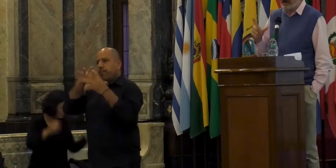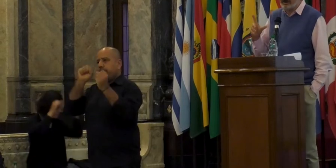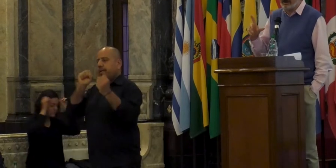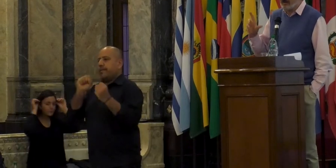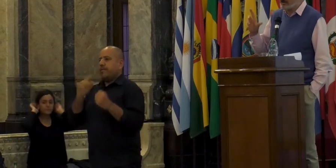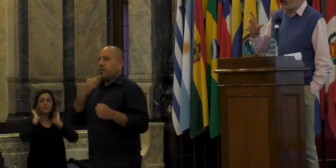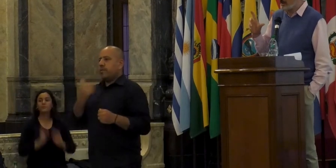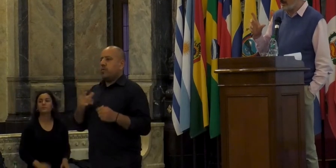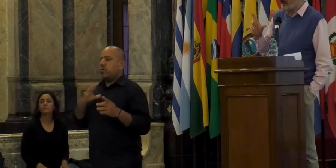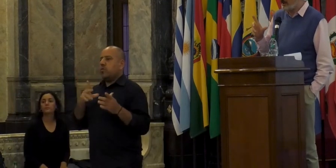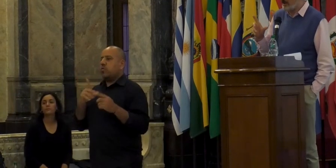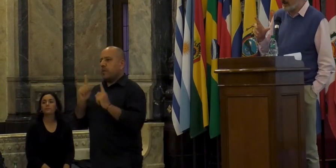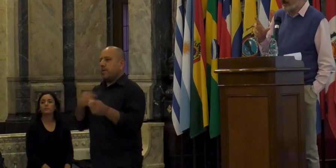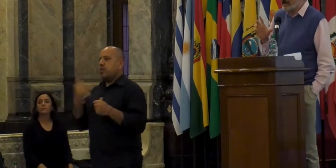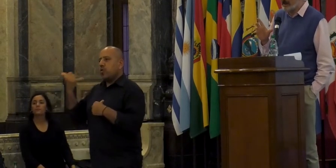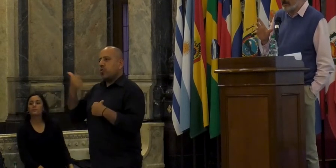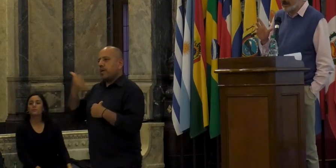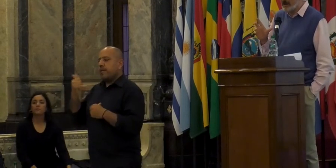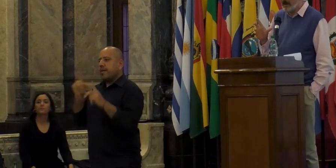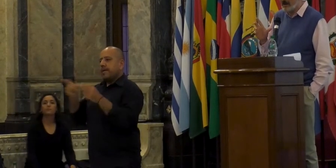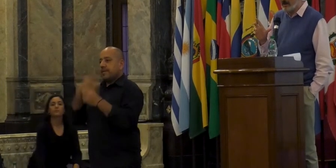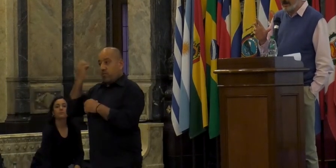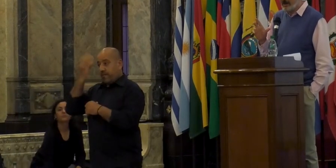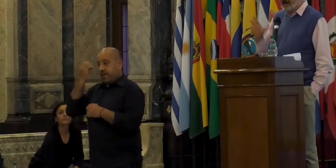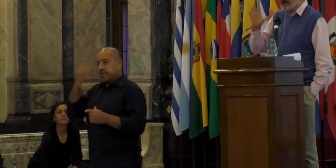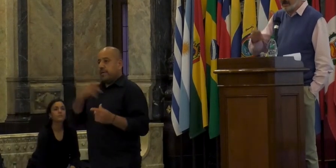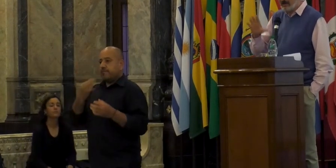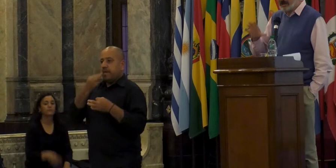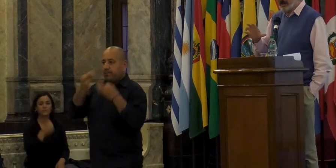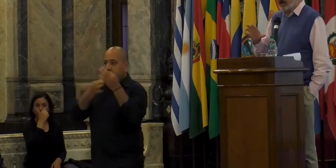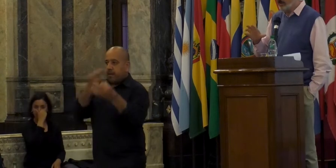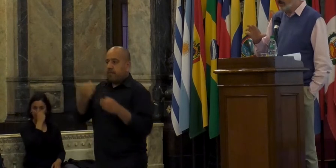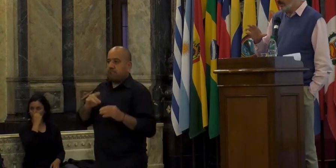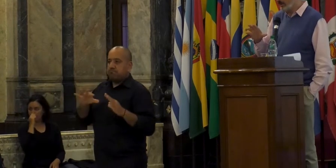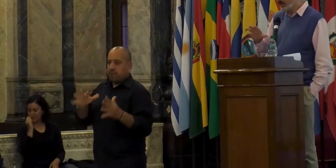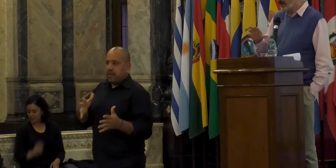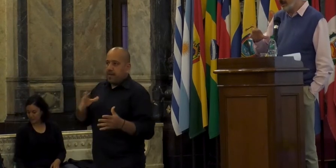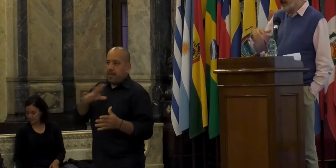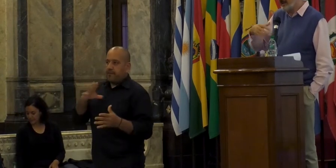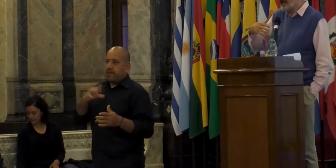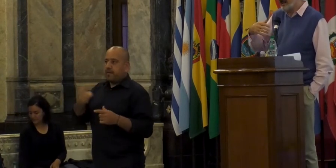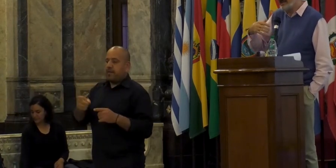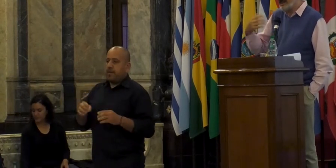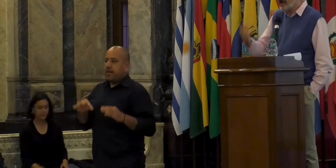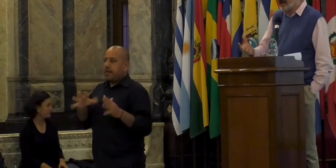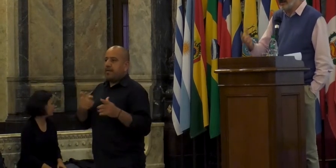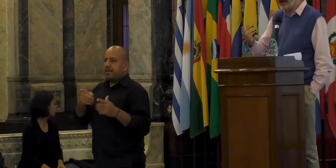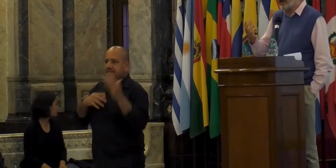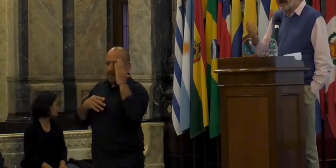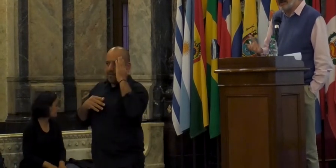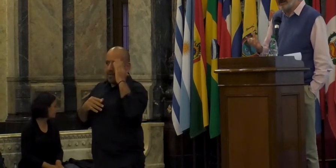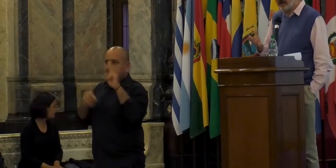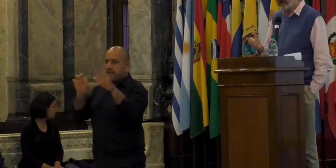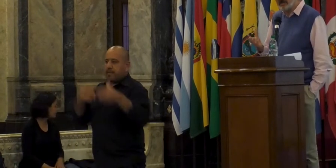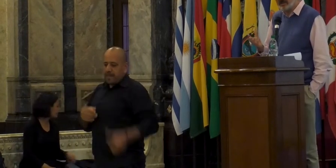cierto, también nos contaba Orvar Lofgren en esa conferencia qué es lo que había o qué se sabía de